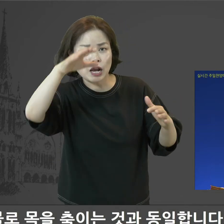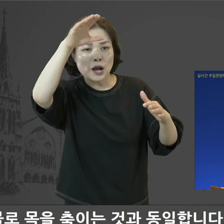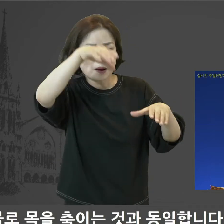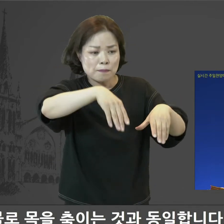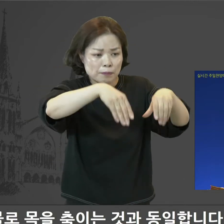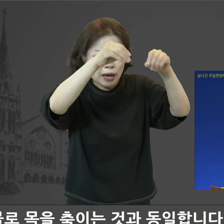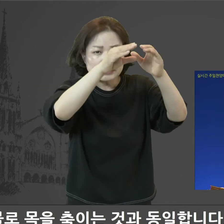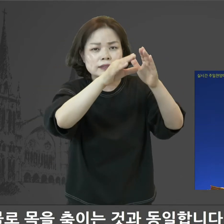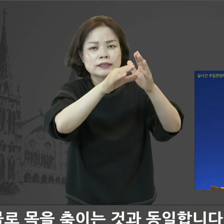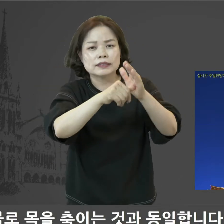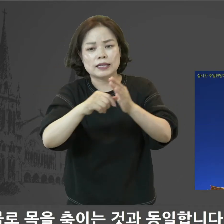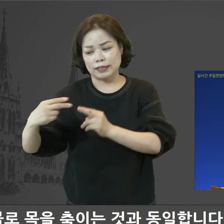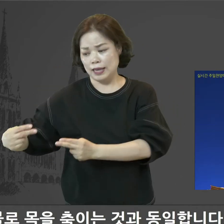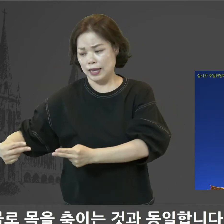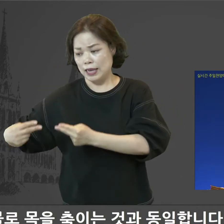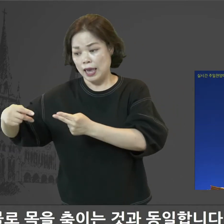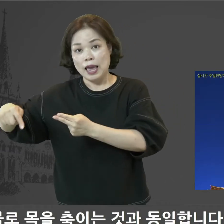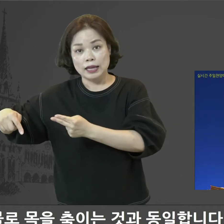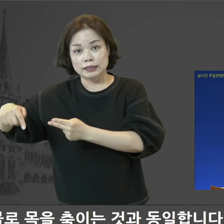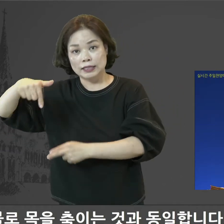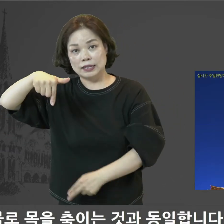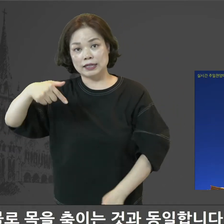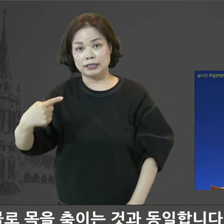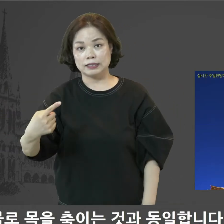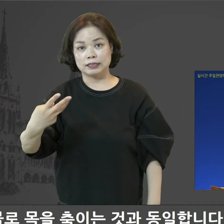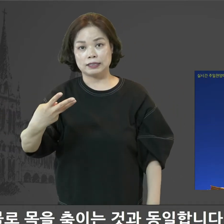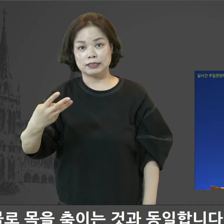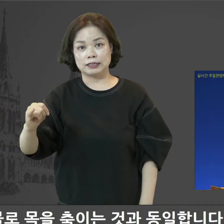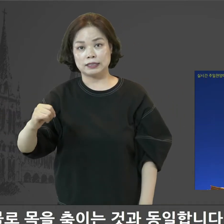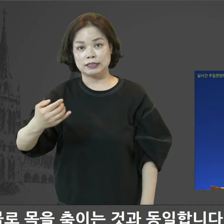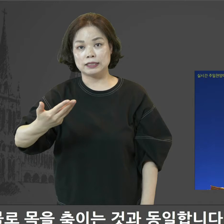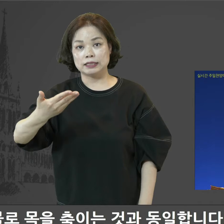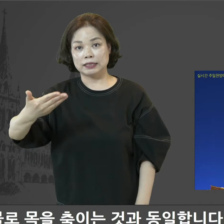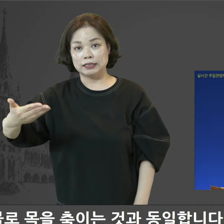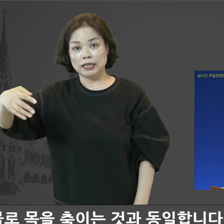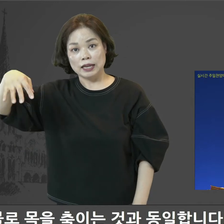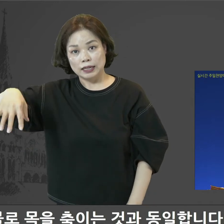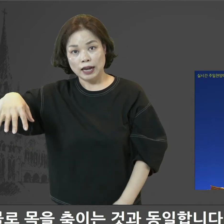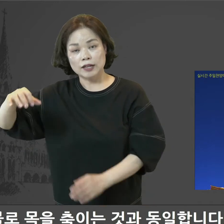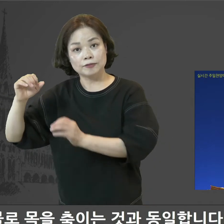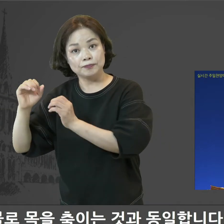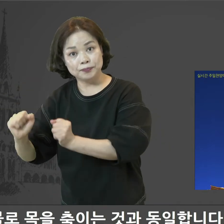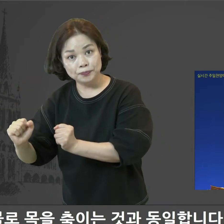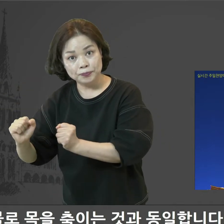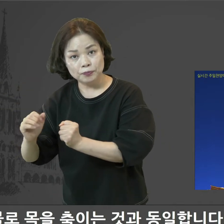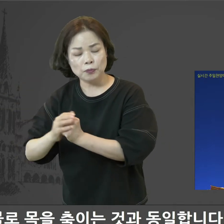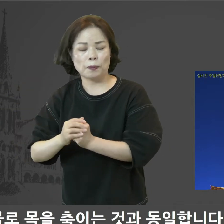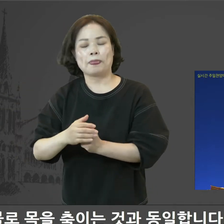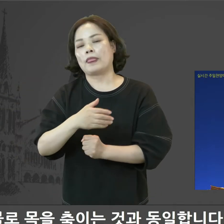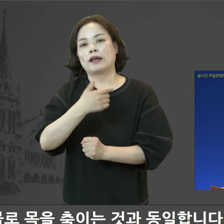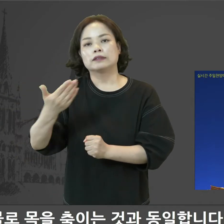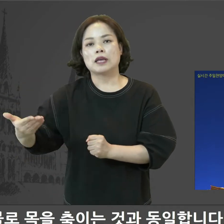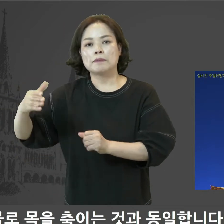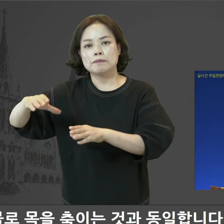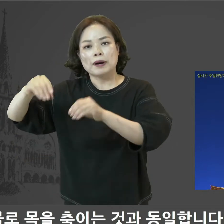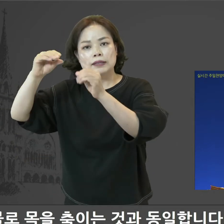때까지 엘리야는 그 그릿 시냇가에 머물러 있었던 것이죠. 그릿 시냇가의 물이 마를